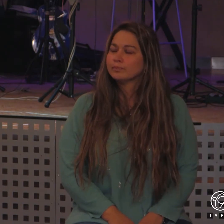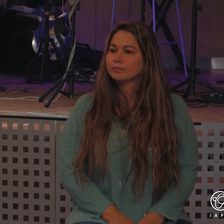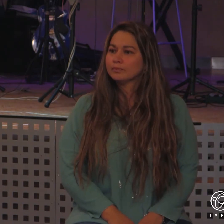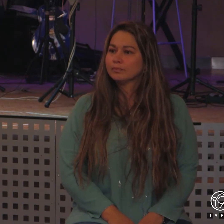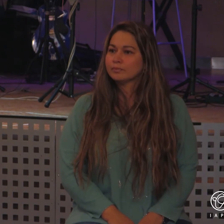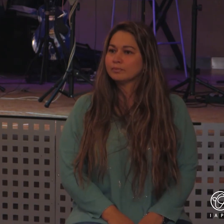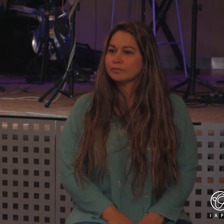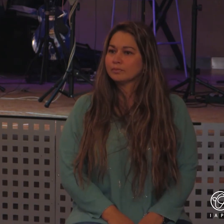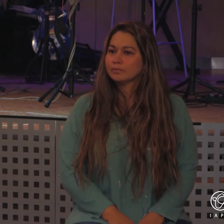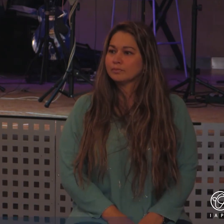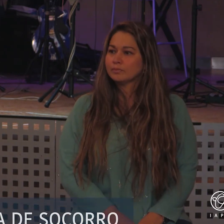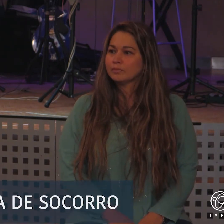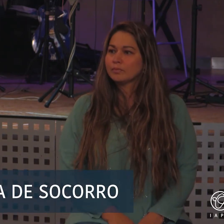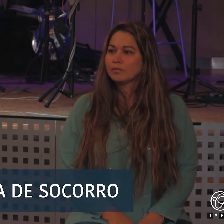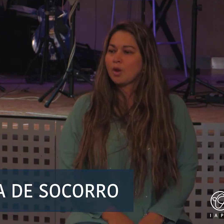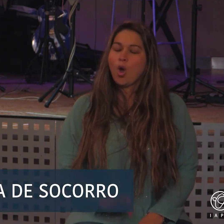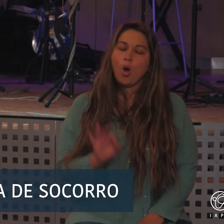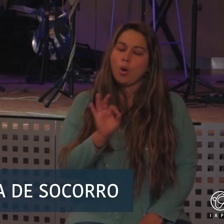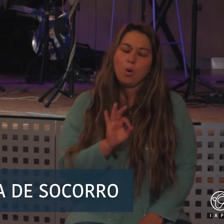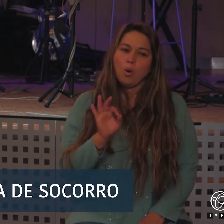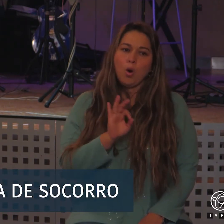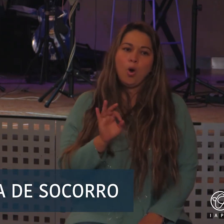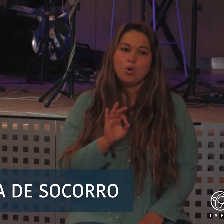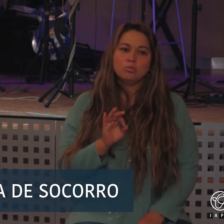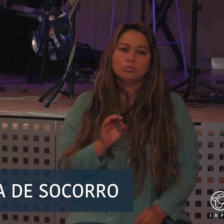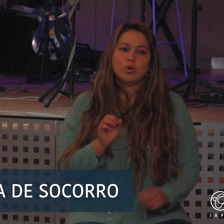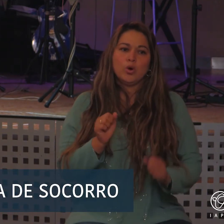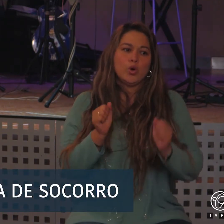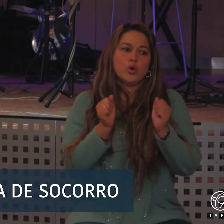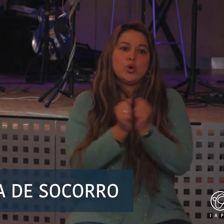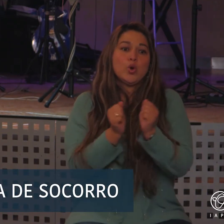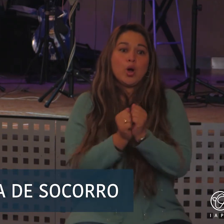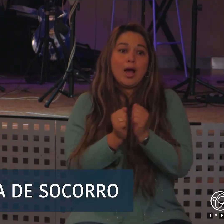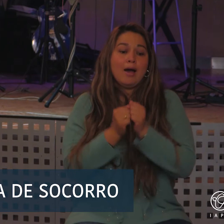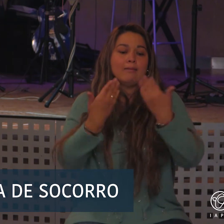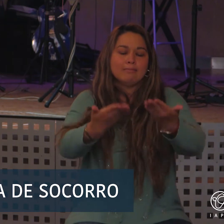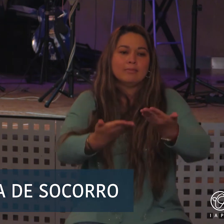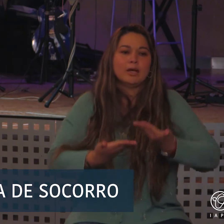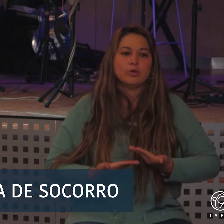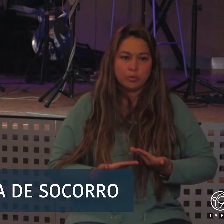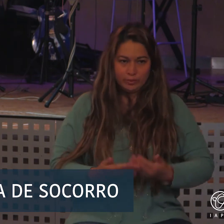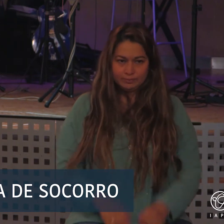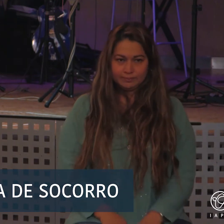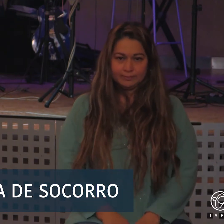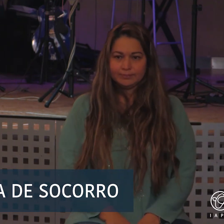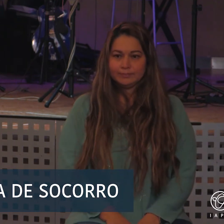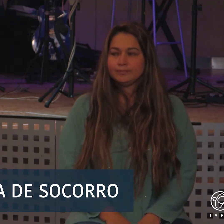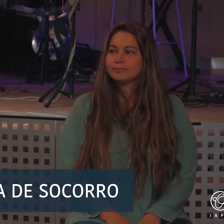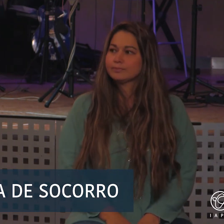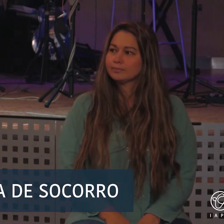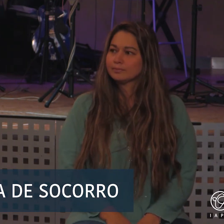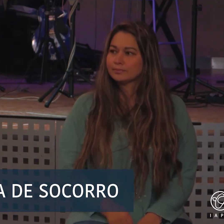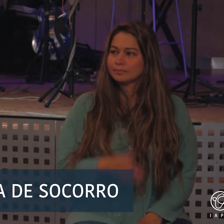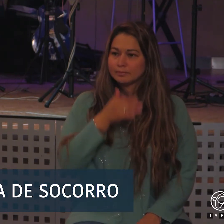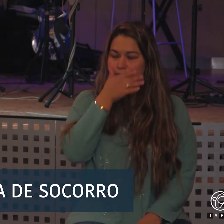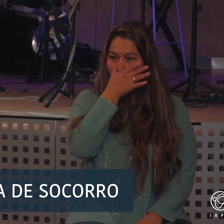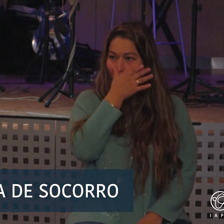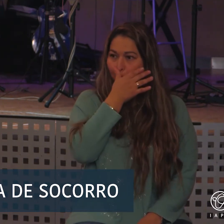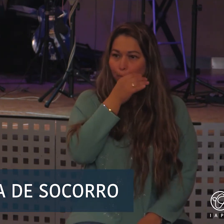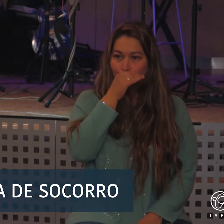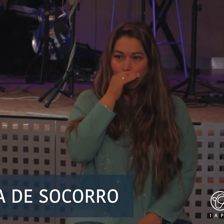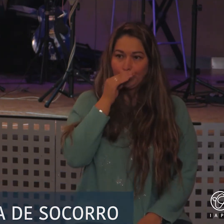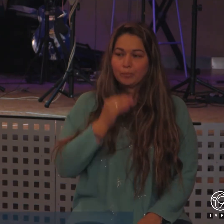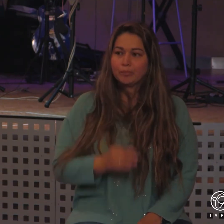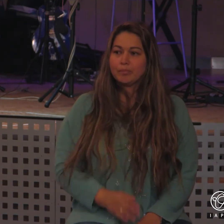habla de roca de socorro o roca de ayuda y que ya con esto, como dirían,